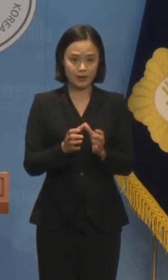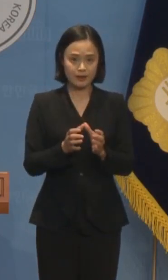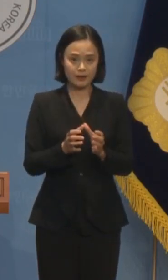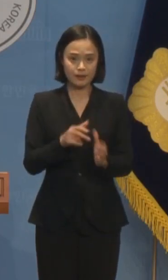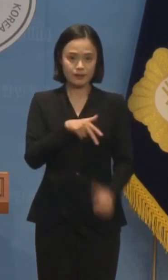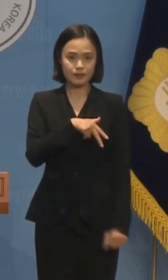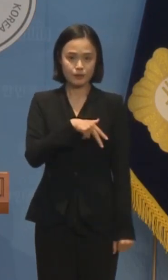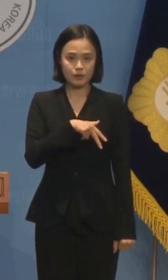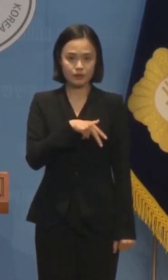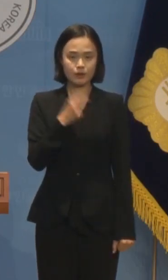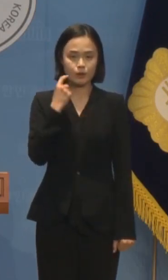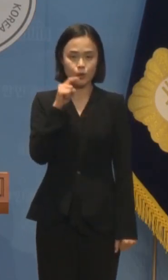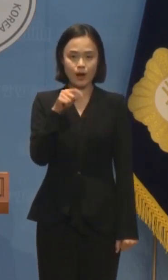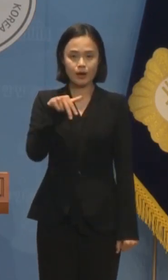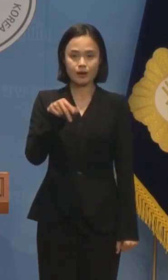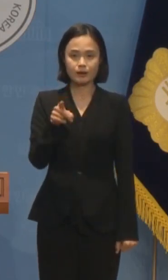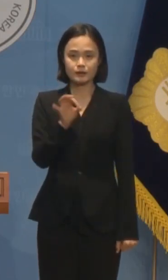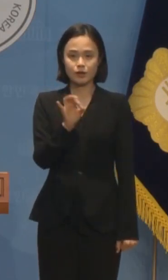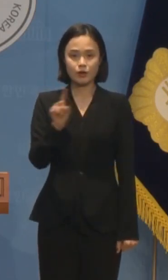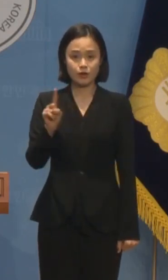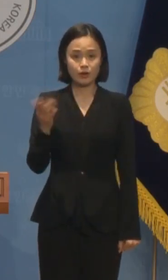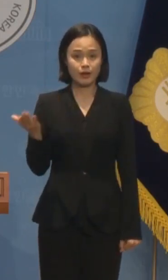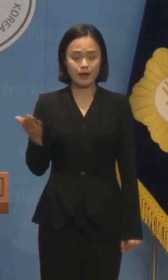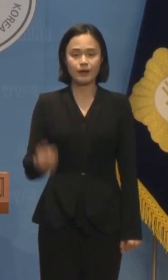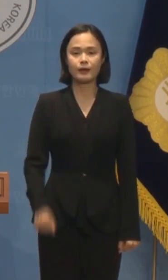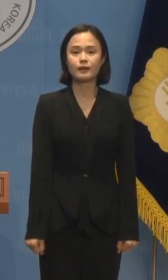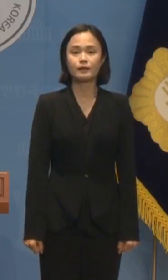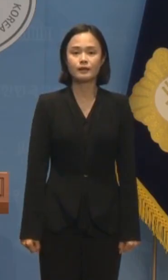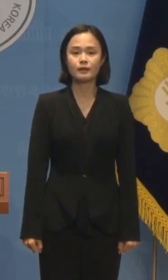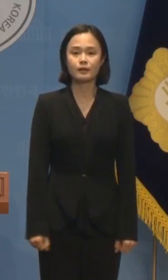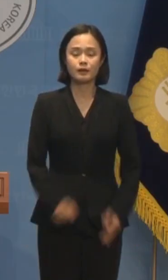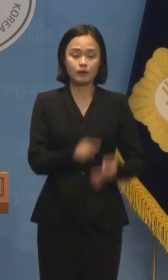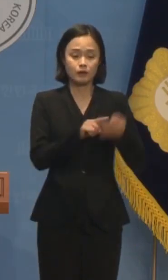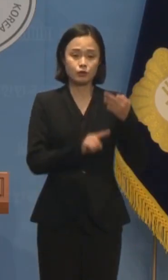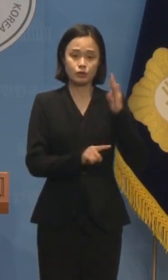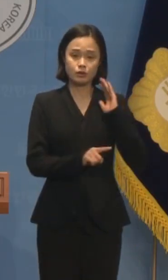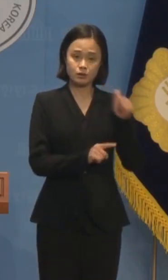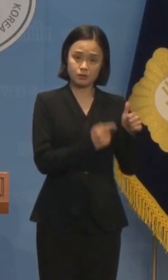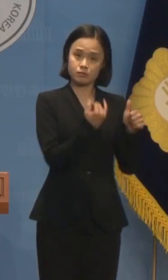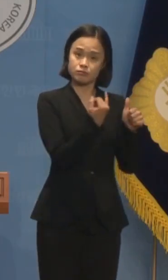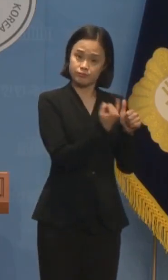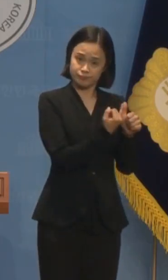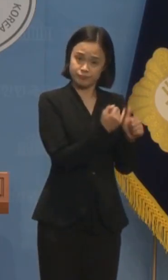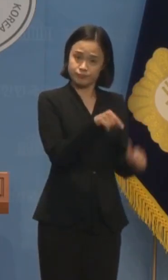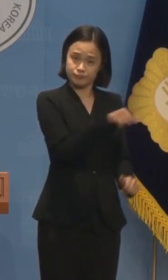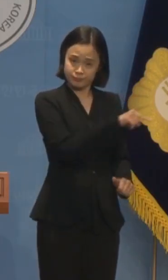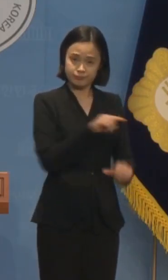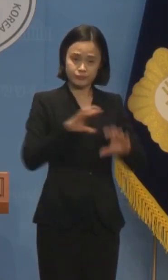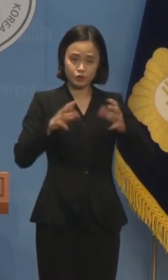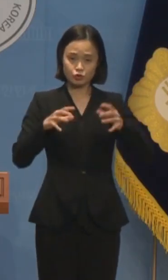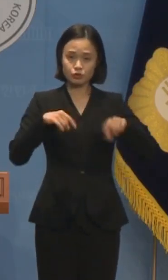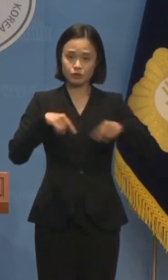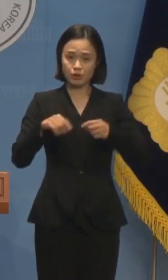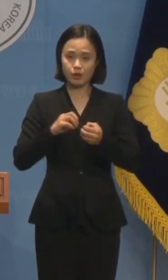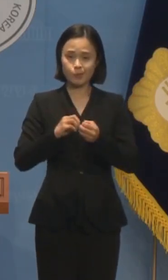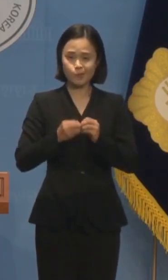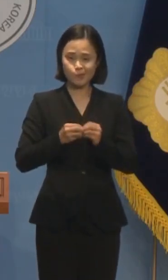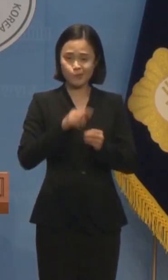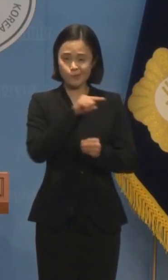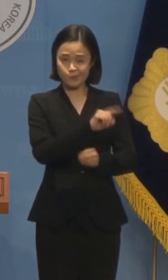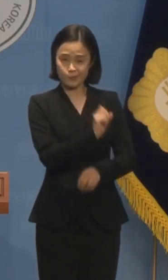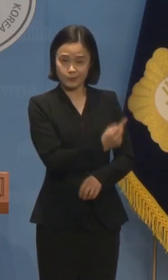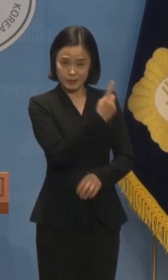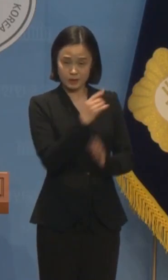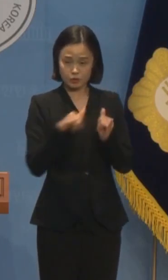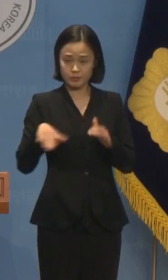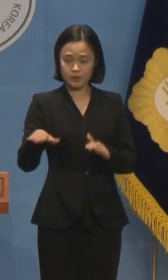국회의원 황정아입니다. 윤석열, 김건희 공동정권의 국정농단에 국민의 공분이